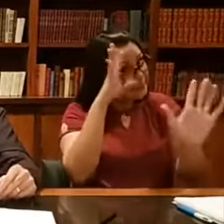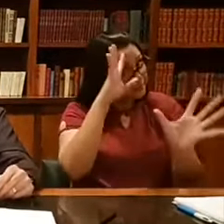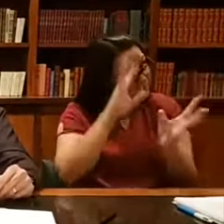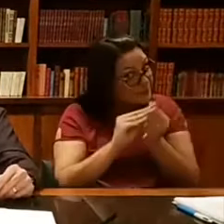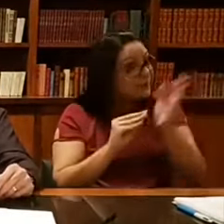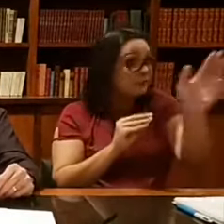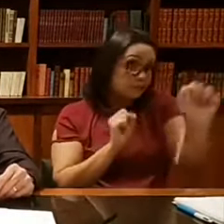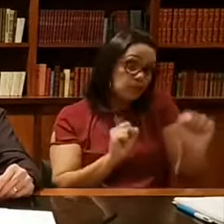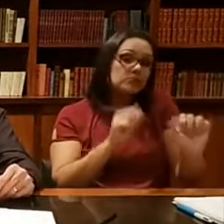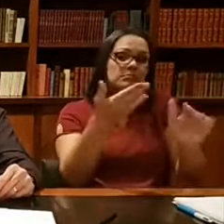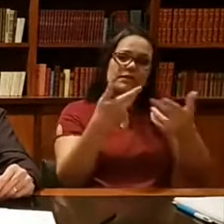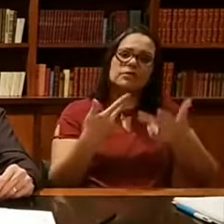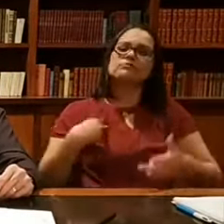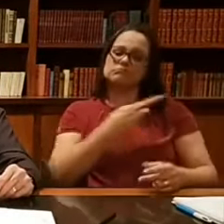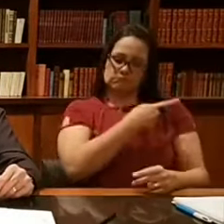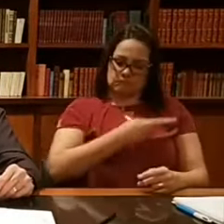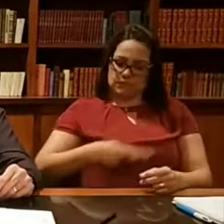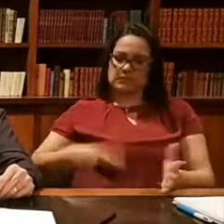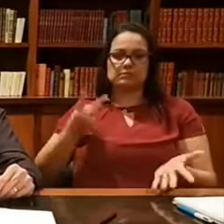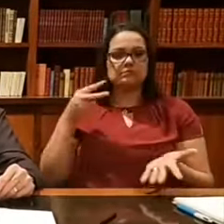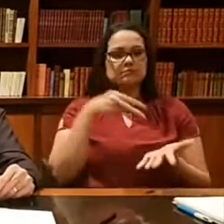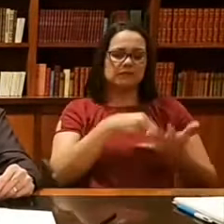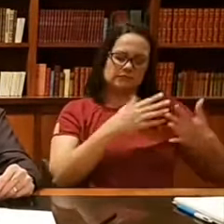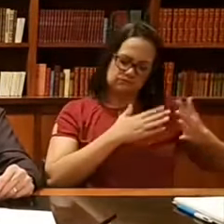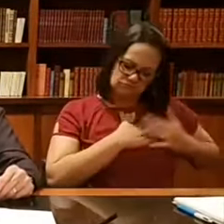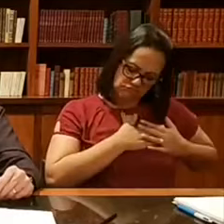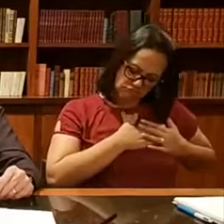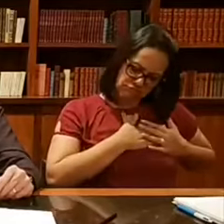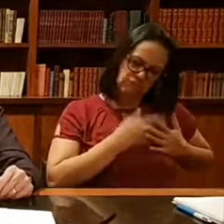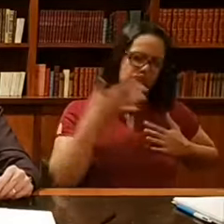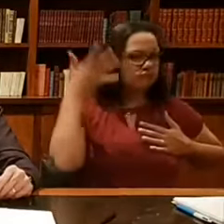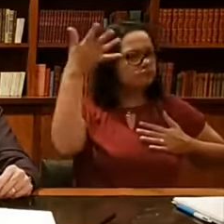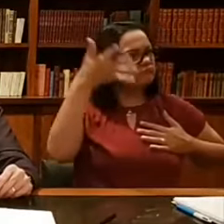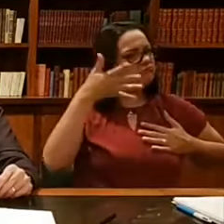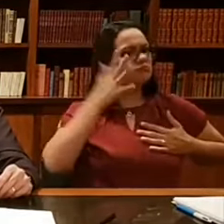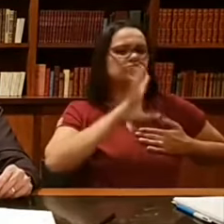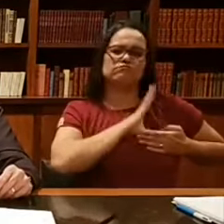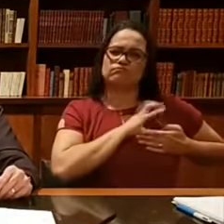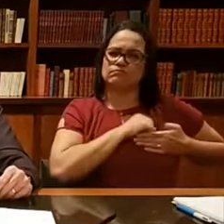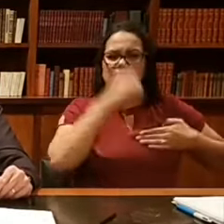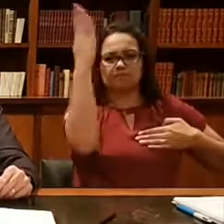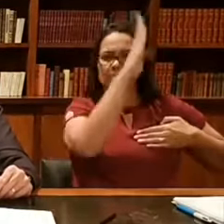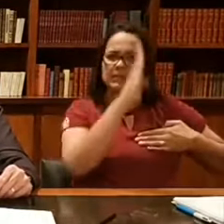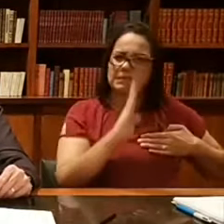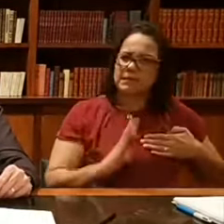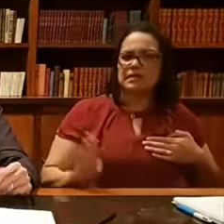mas vocês vão ter um presidente que vai falar com o coração, né? Com patriotismo